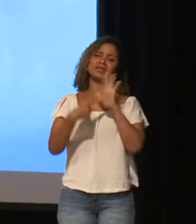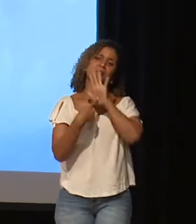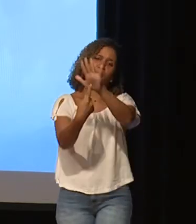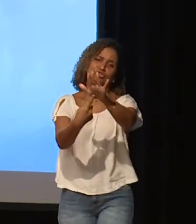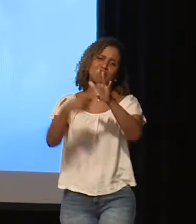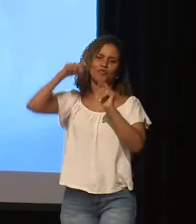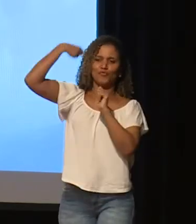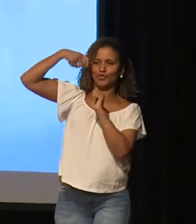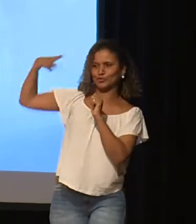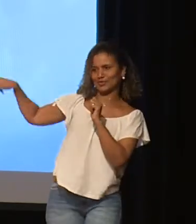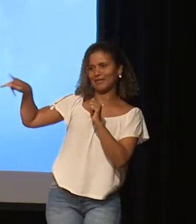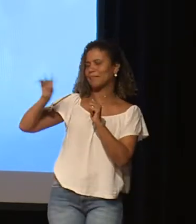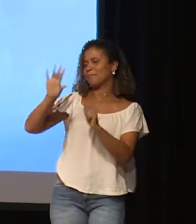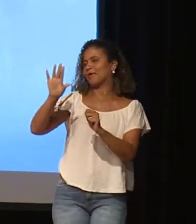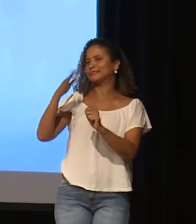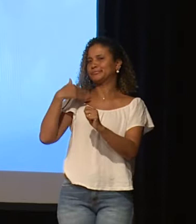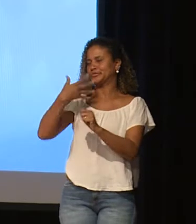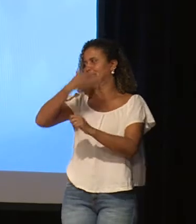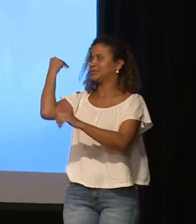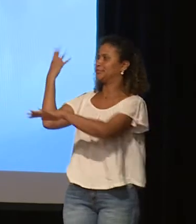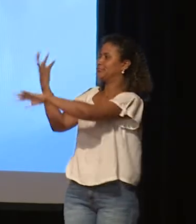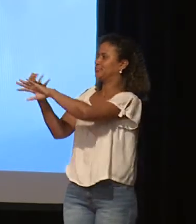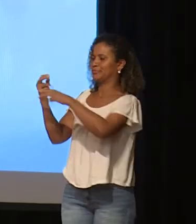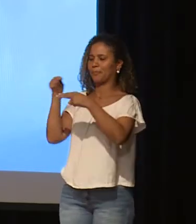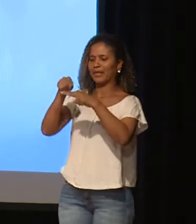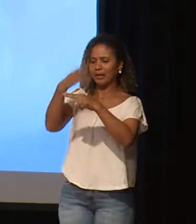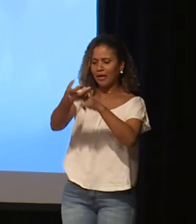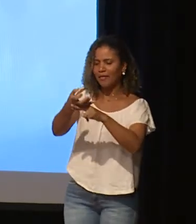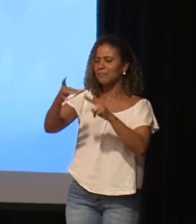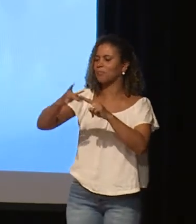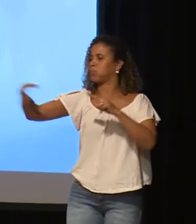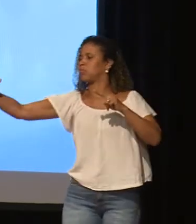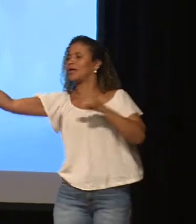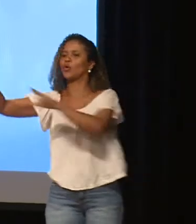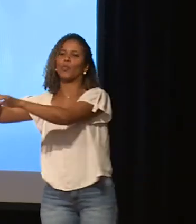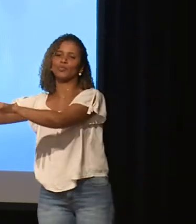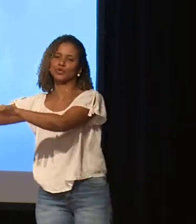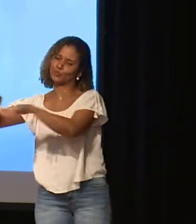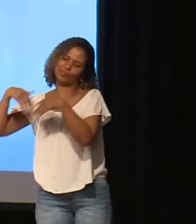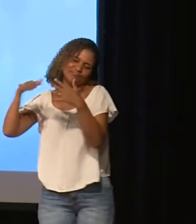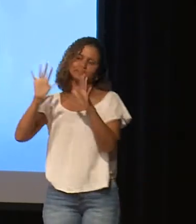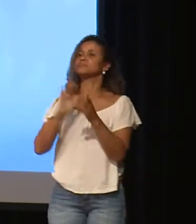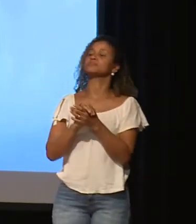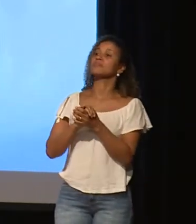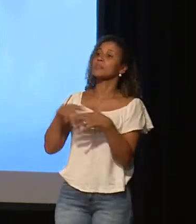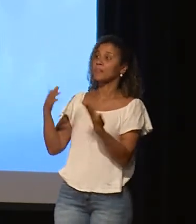história. E eu queria muito mostrar uma filmagem dela, mas eu esqueci de gravar no pendrive, e aí não dá